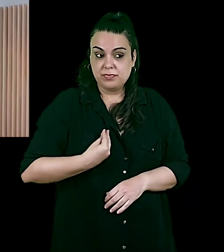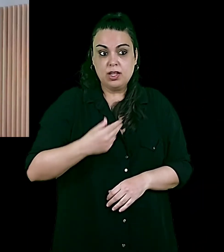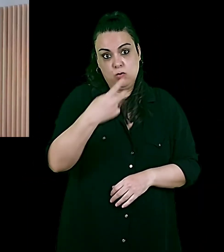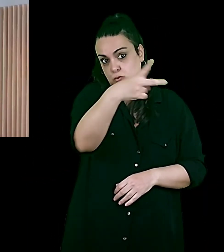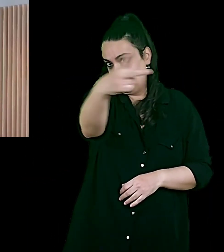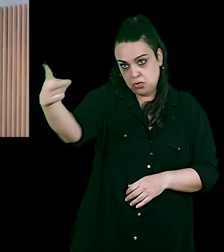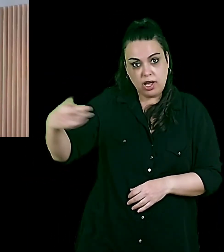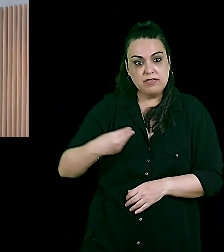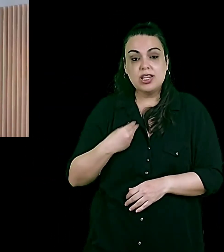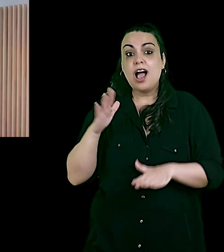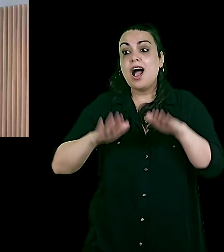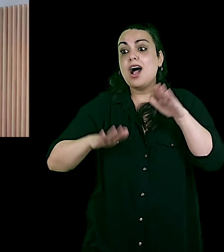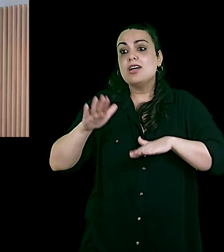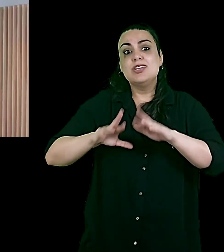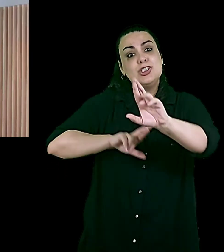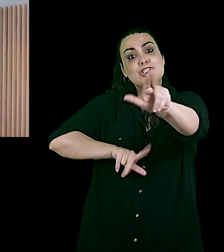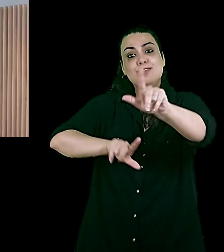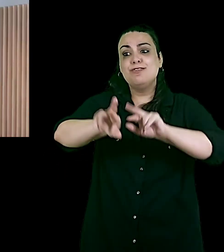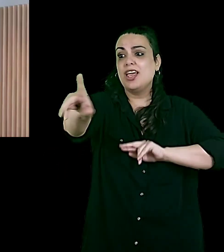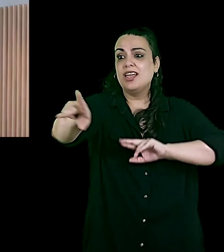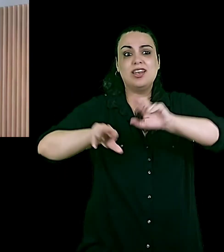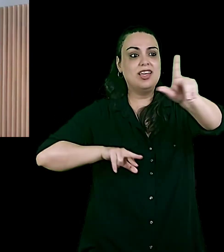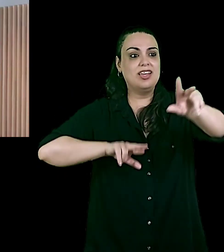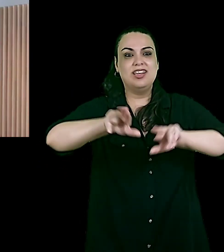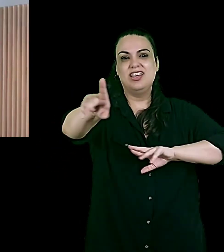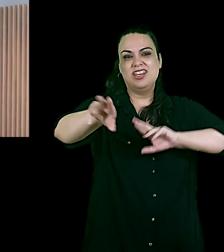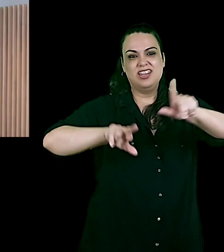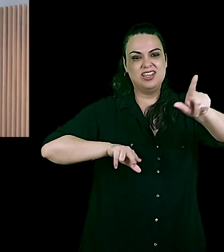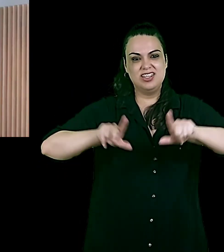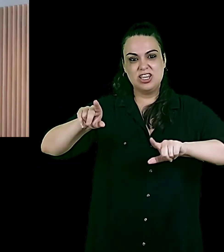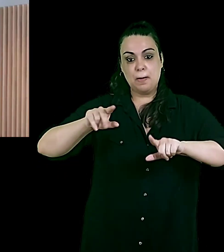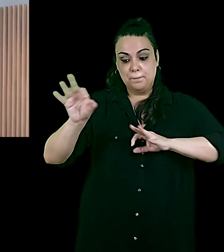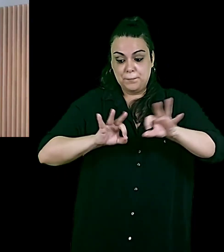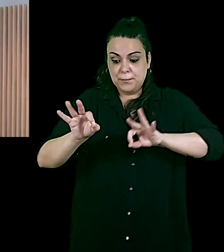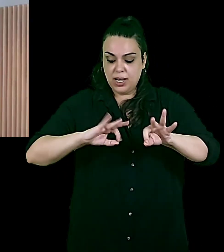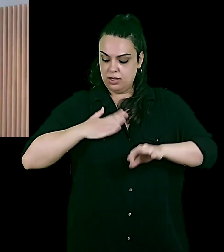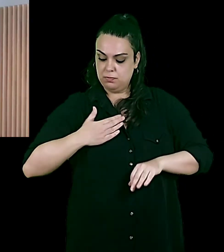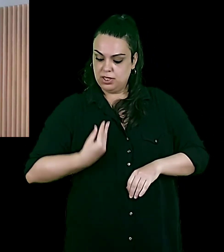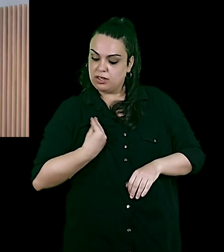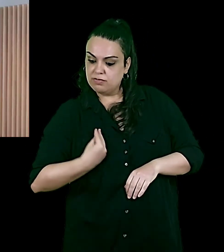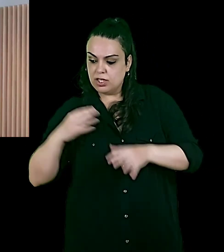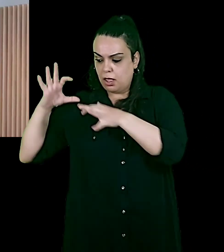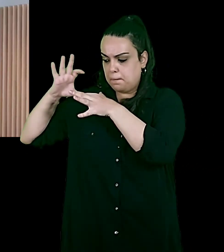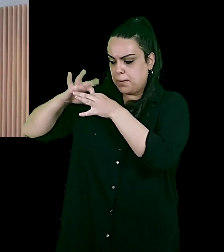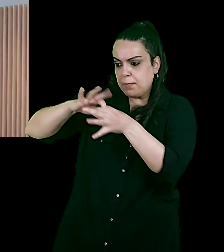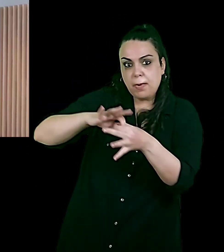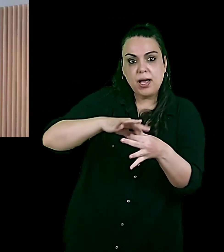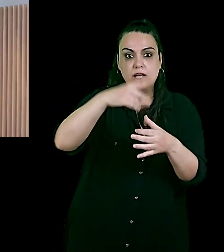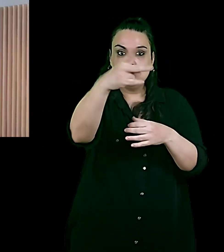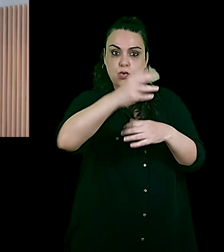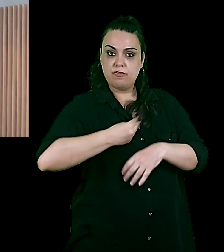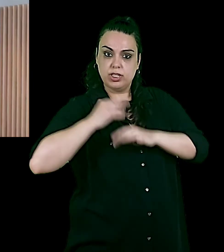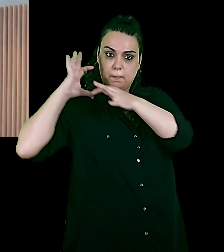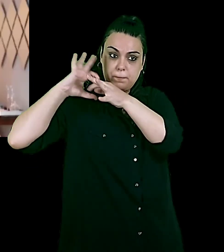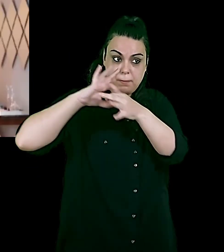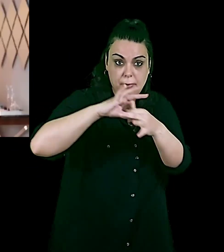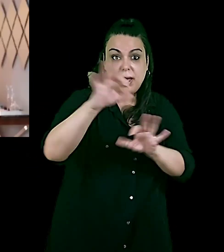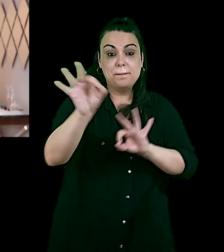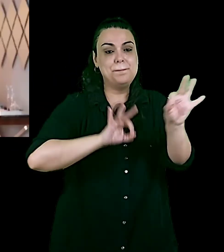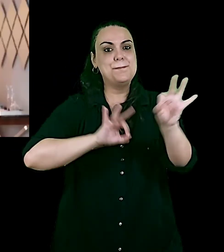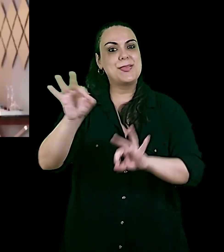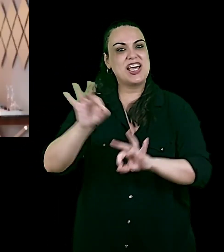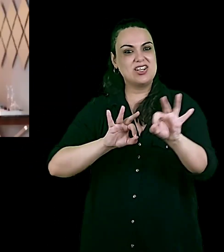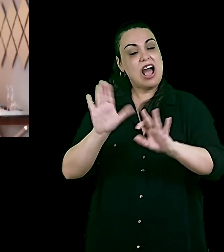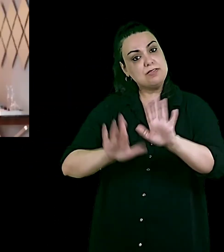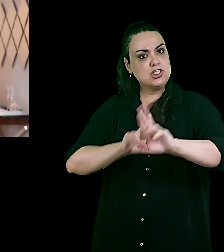nem sempre às vezes é o plano que vai funcionar para você, porque ele precisa se adequar à sua realidade. É isso que eu falo sobre um plano viável.